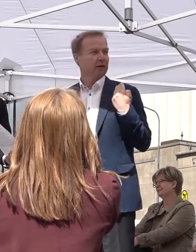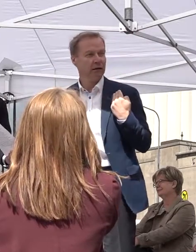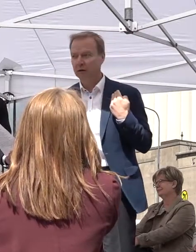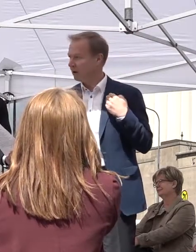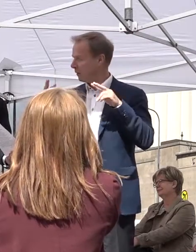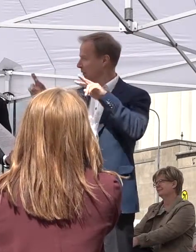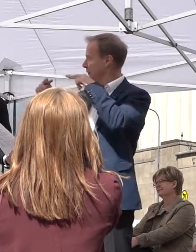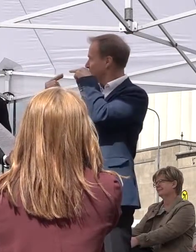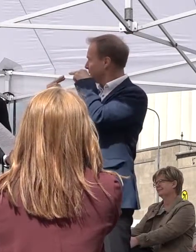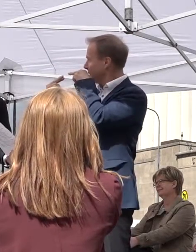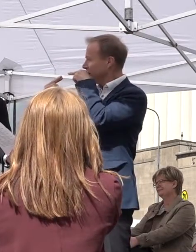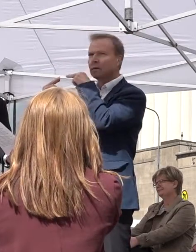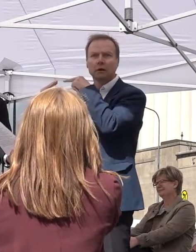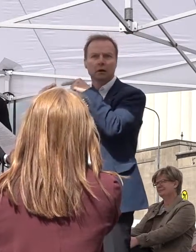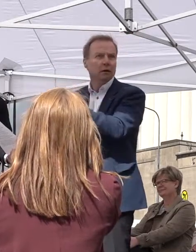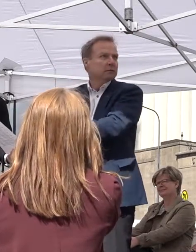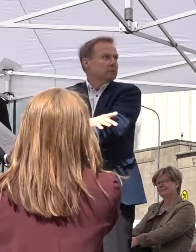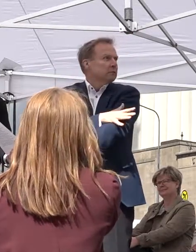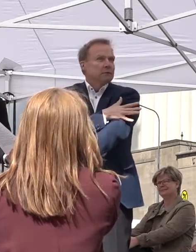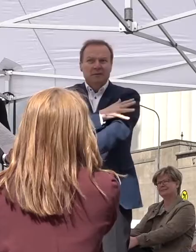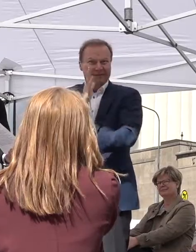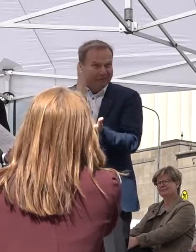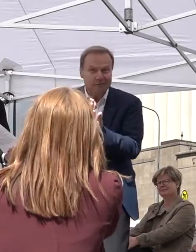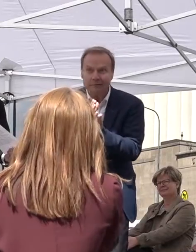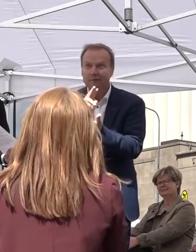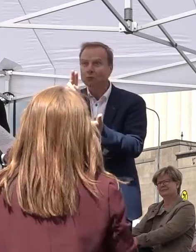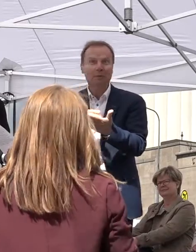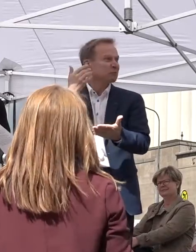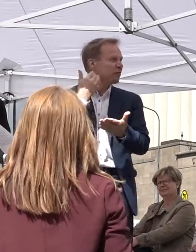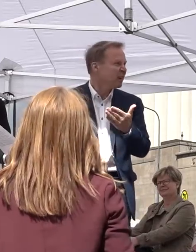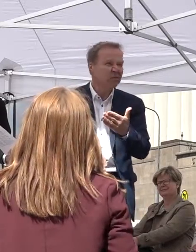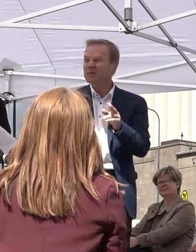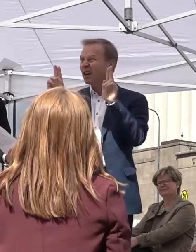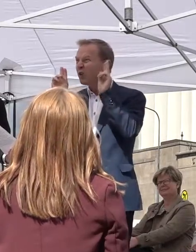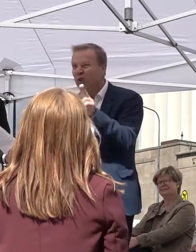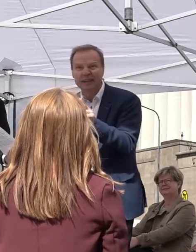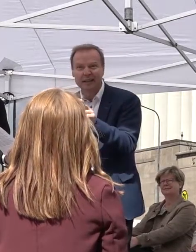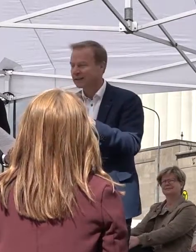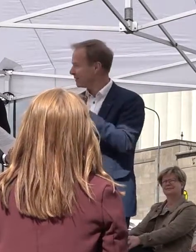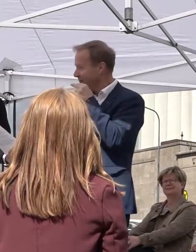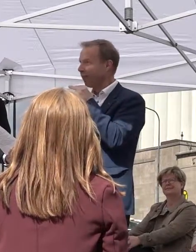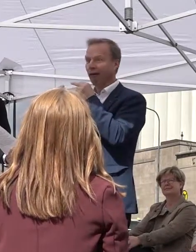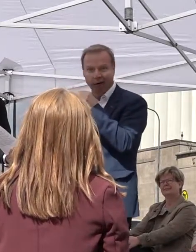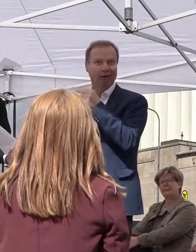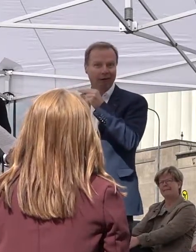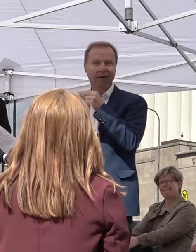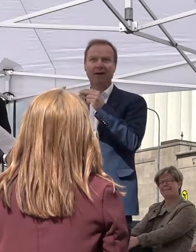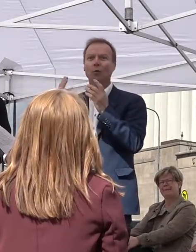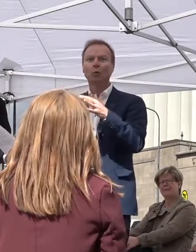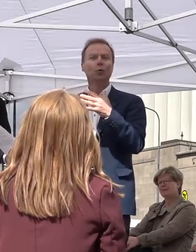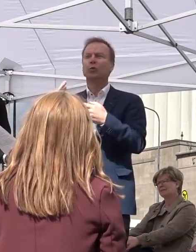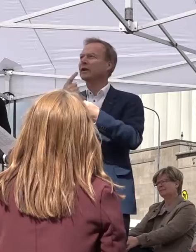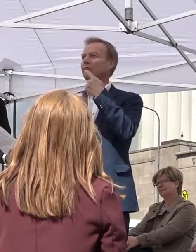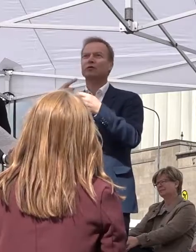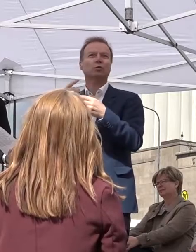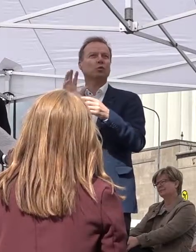astuttiin ulos YK:n päämajasta. Katsottiin toisiamme vähän epäuskoisena ja suorastaan kylmät väret iholla me katsottiin toisiamme,